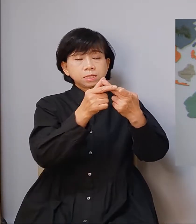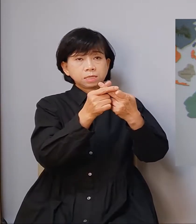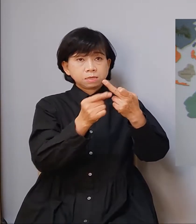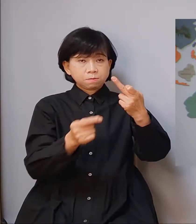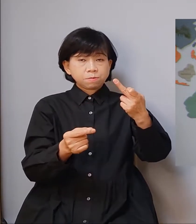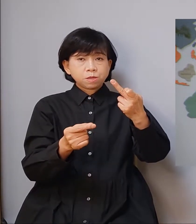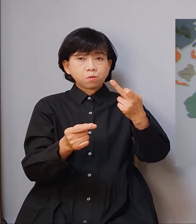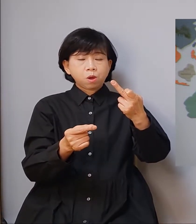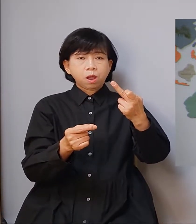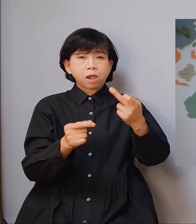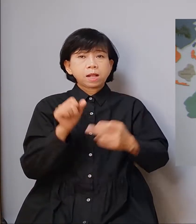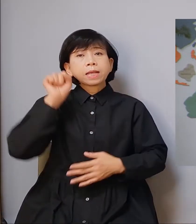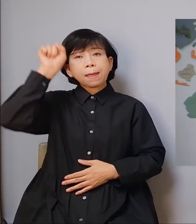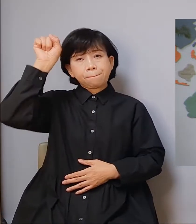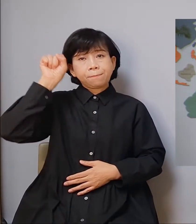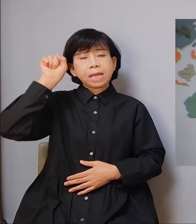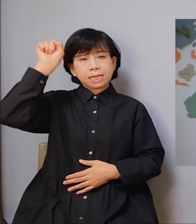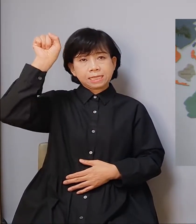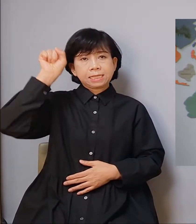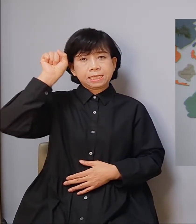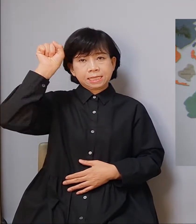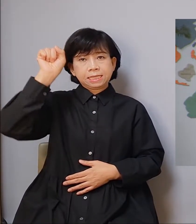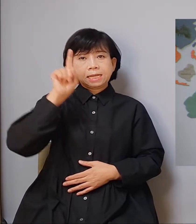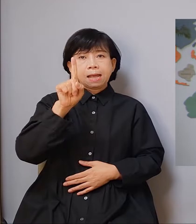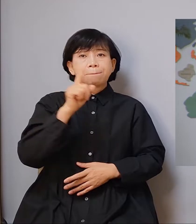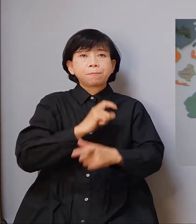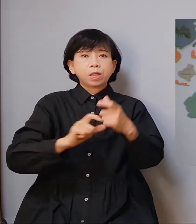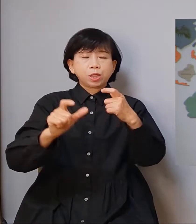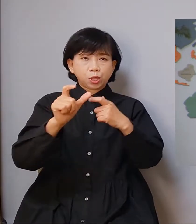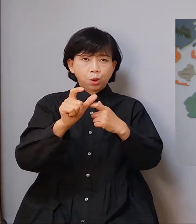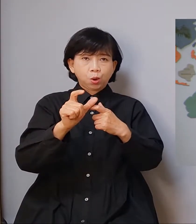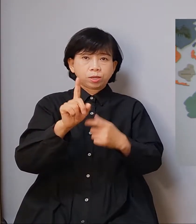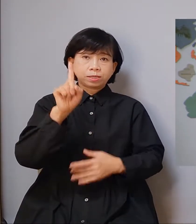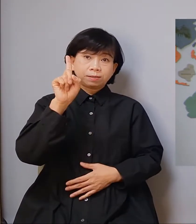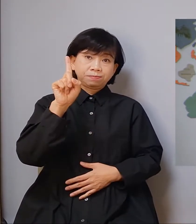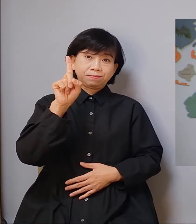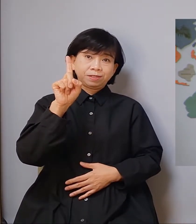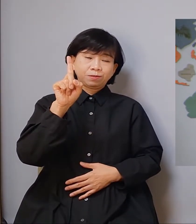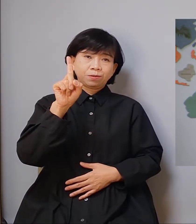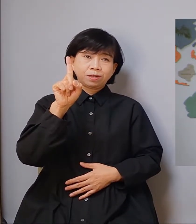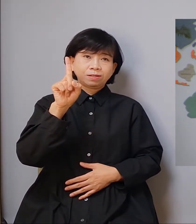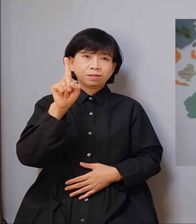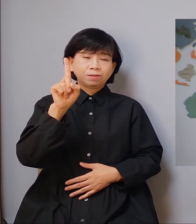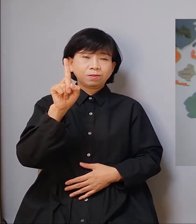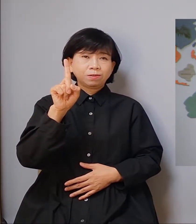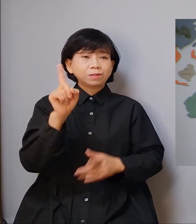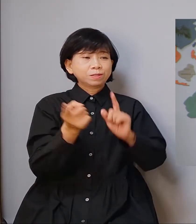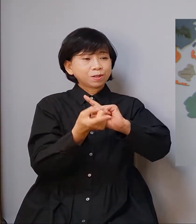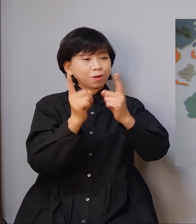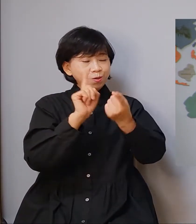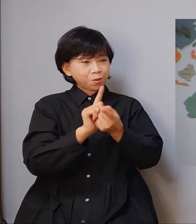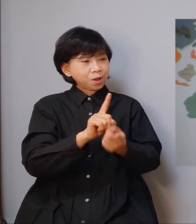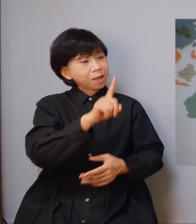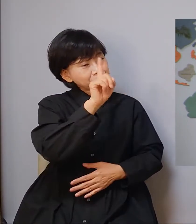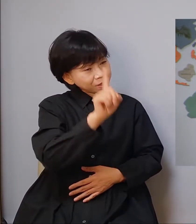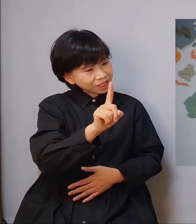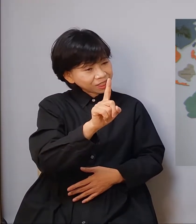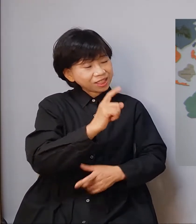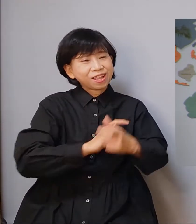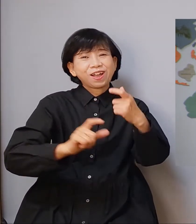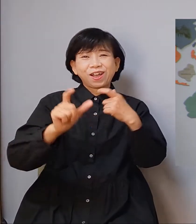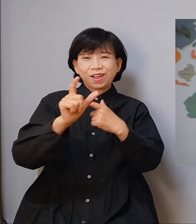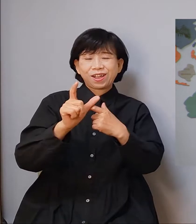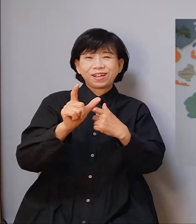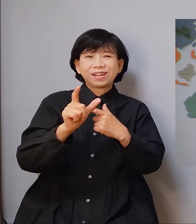하기 캠페인을 하고 있습니다. 우리 검지손가락을 한번 이렇게 들어주시고 옆에 분들하고 한 번 더 합시다. 한